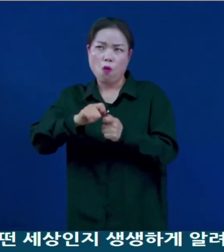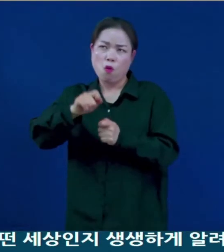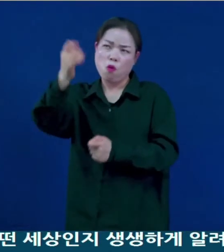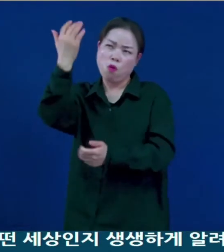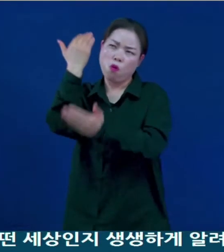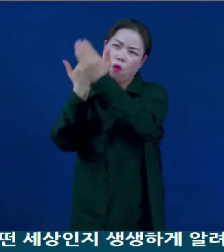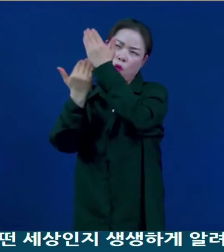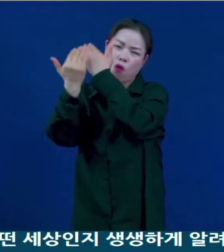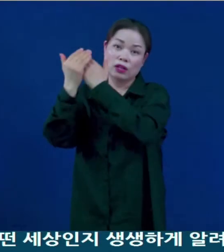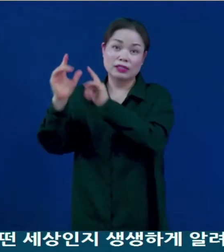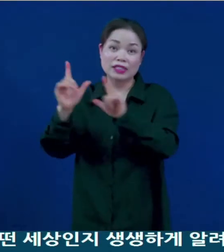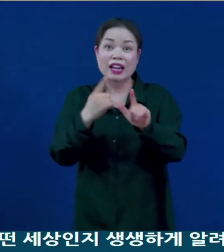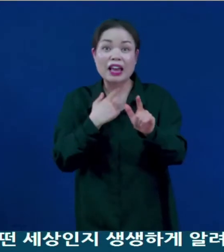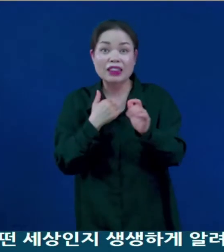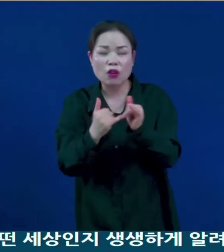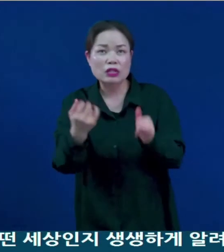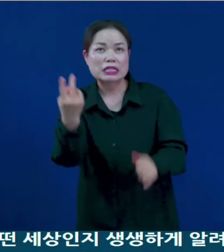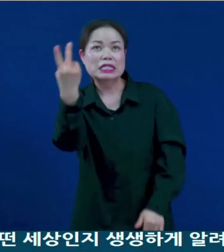살았던 사람입니다.